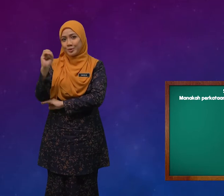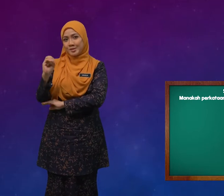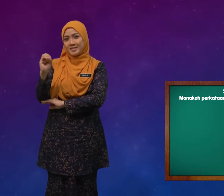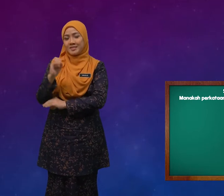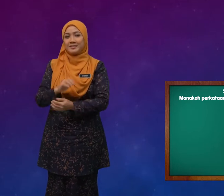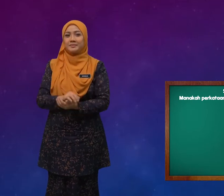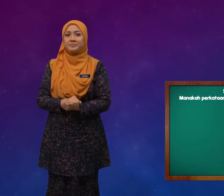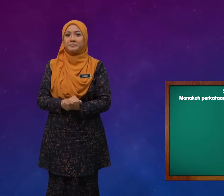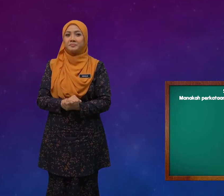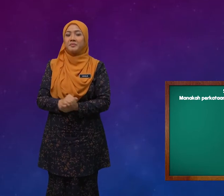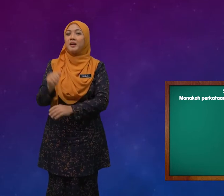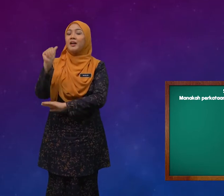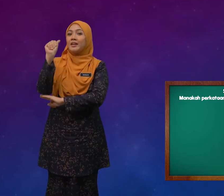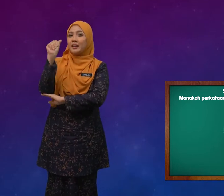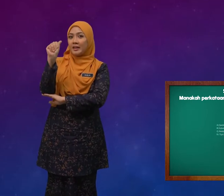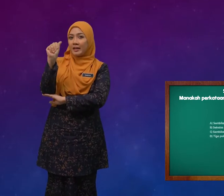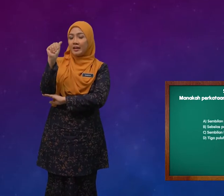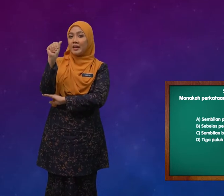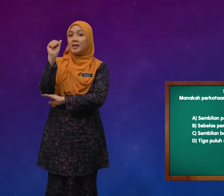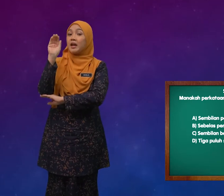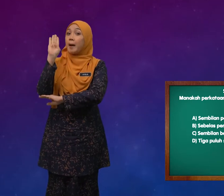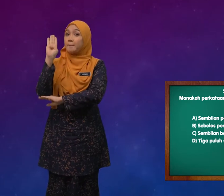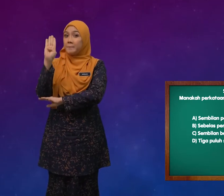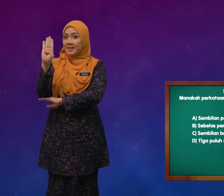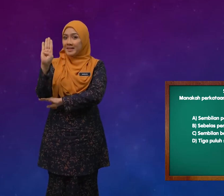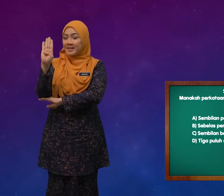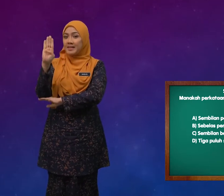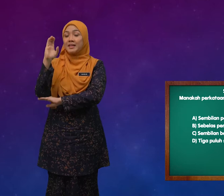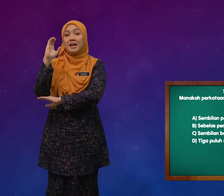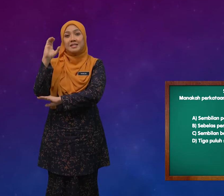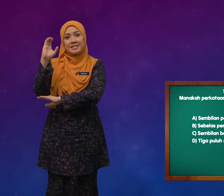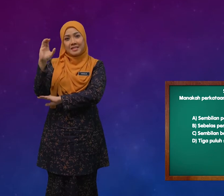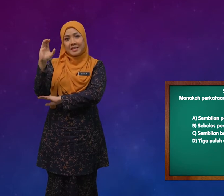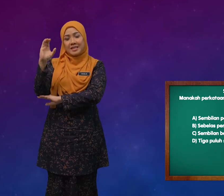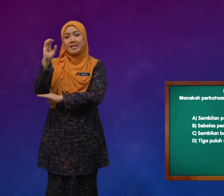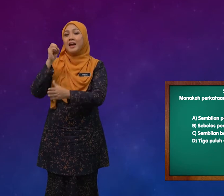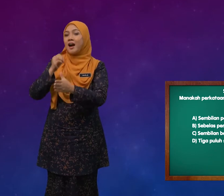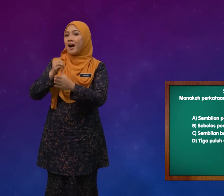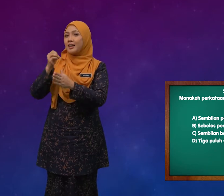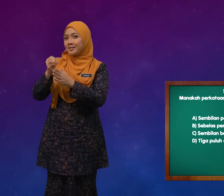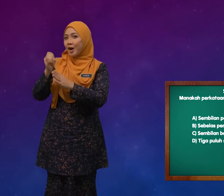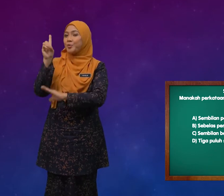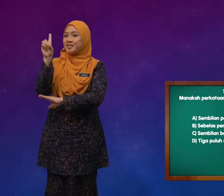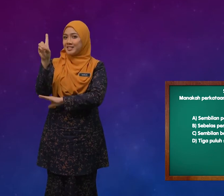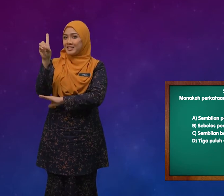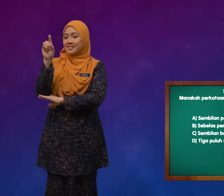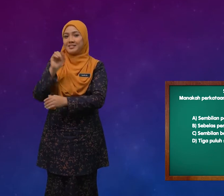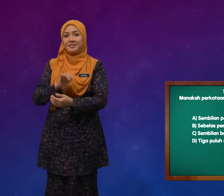19%? A, B, C atau D?